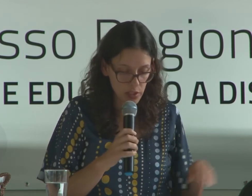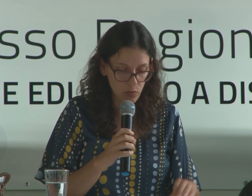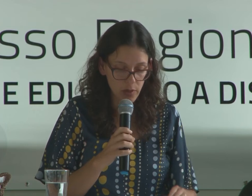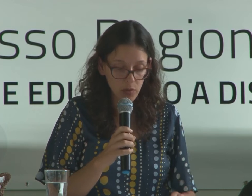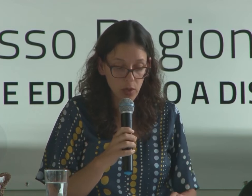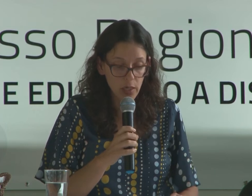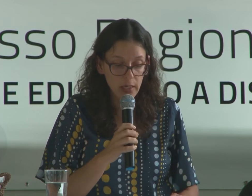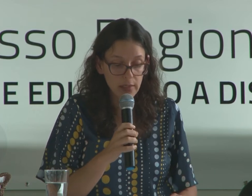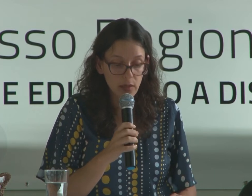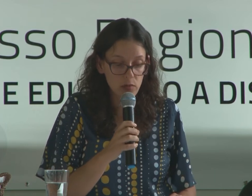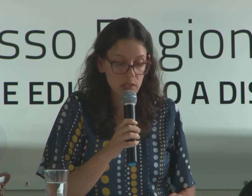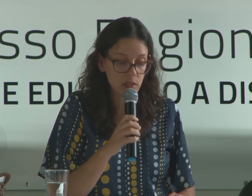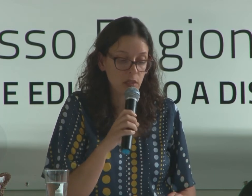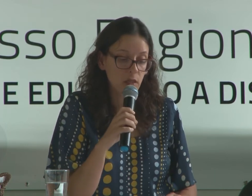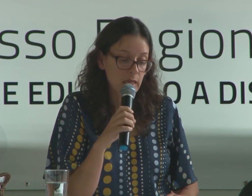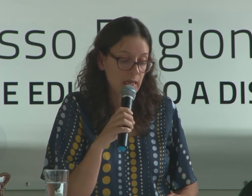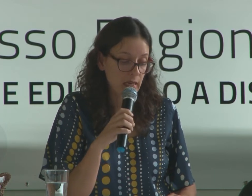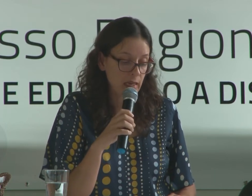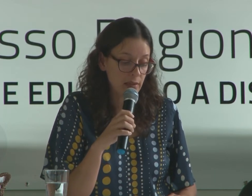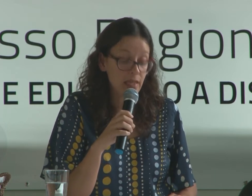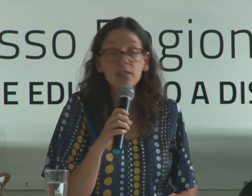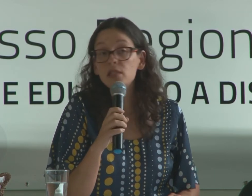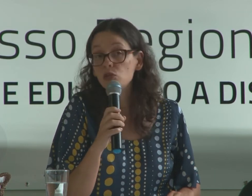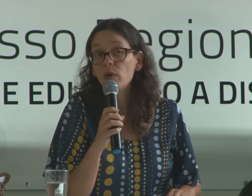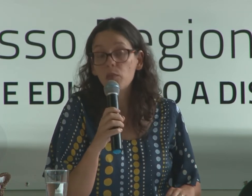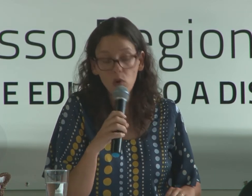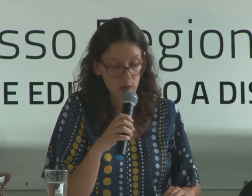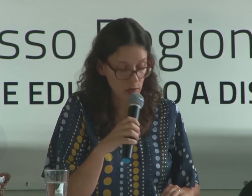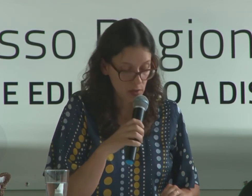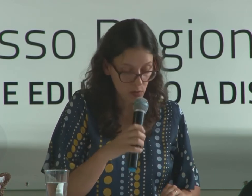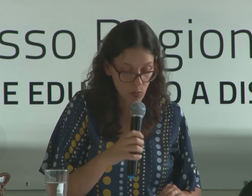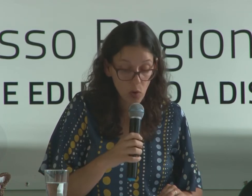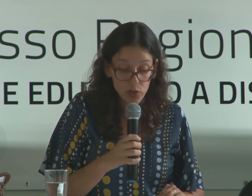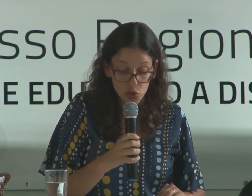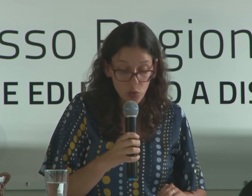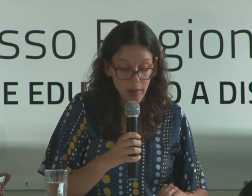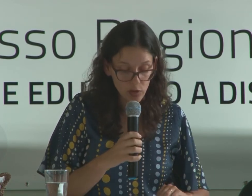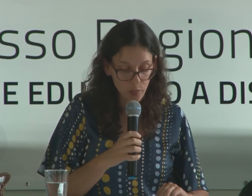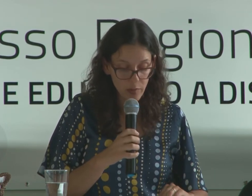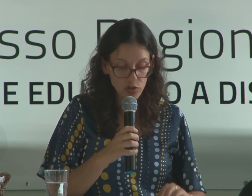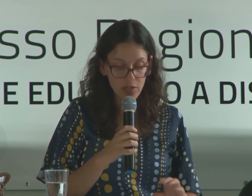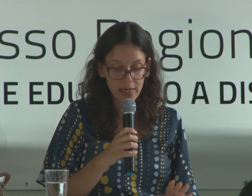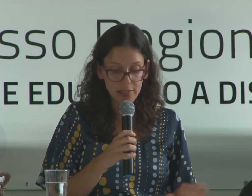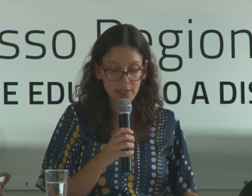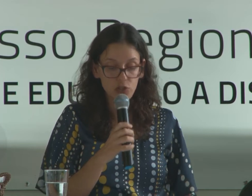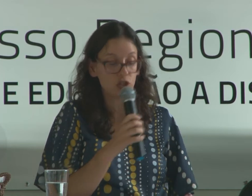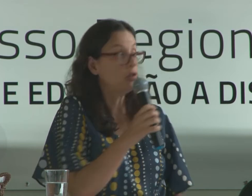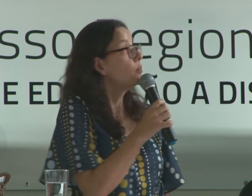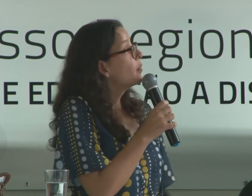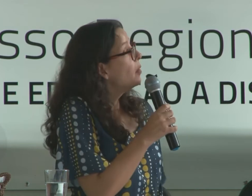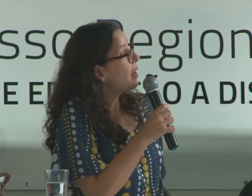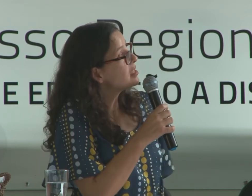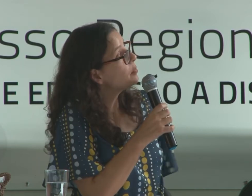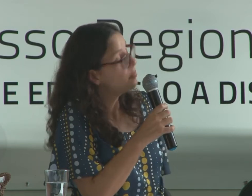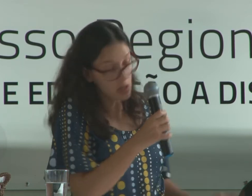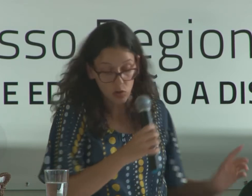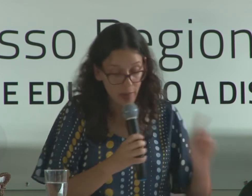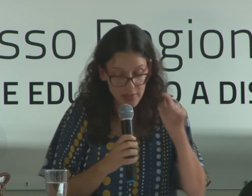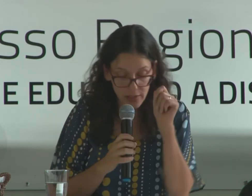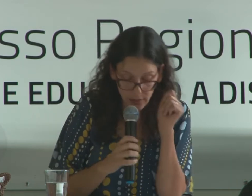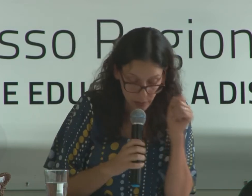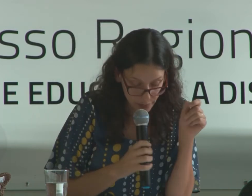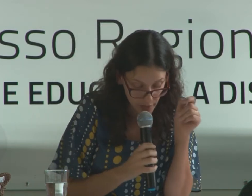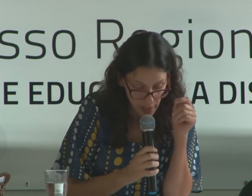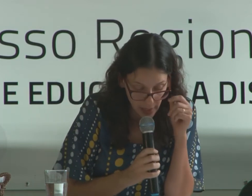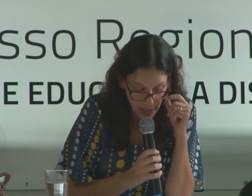é o meu 3º ano. Então, assim, tem sido uma boa, um bom instrumento para me ajudar nesse sentido. Passa? Não,